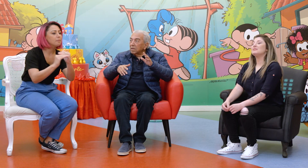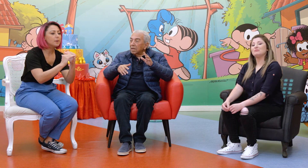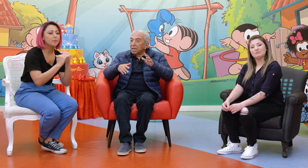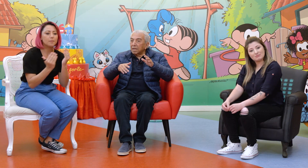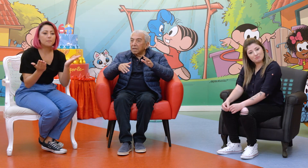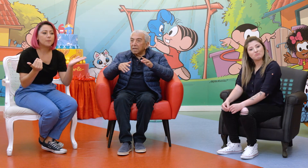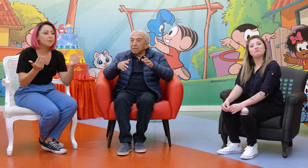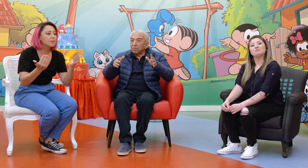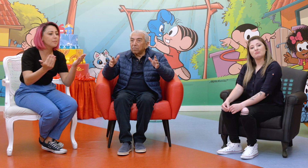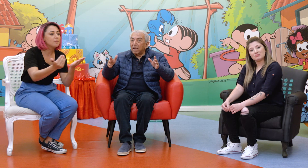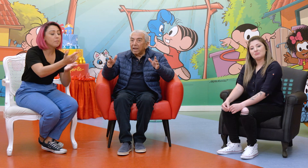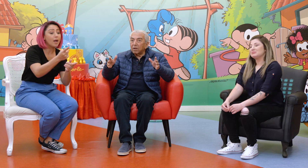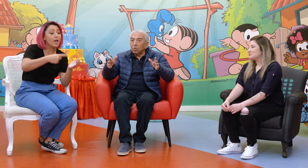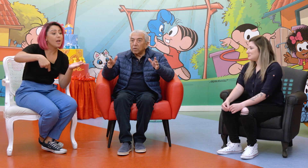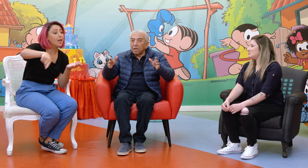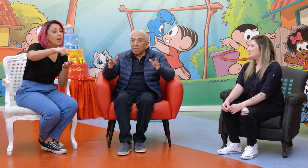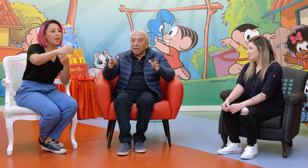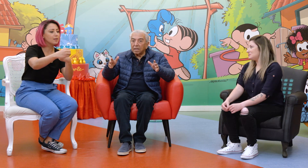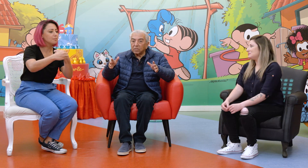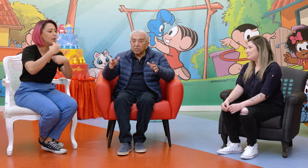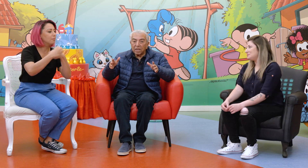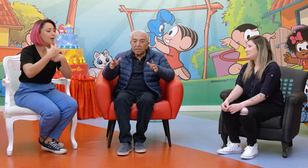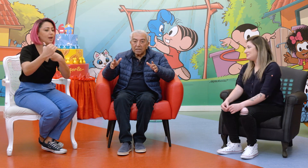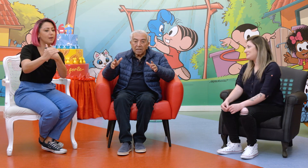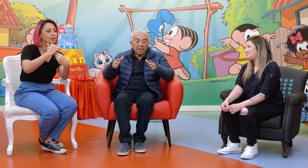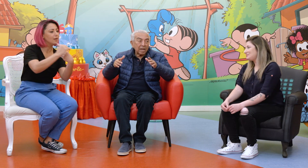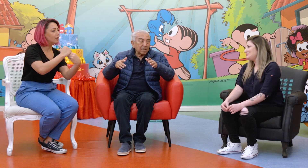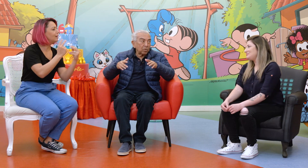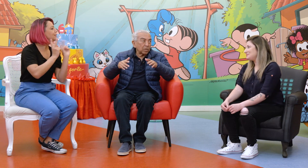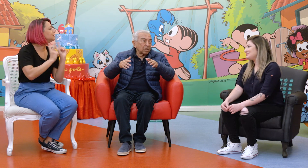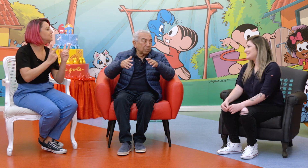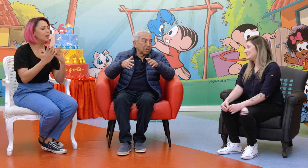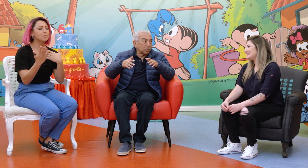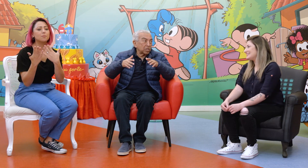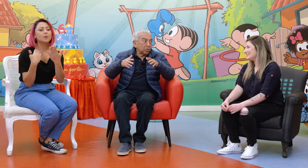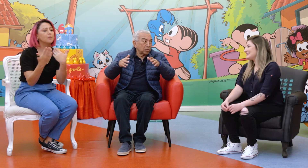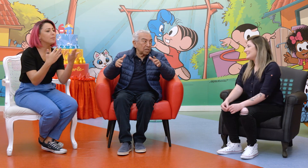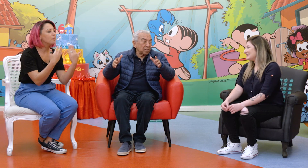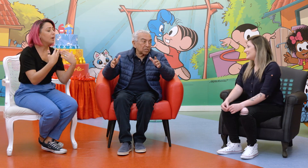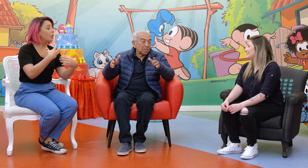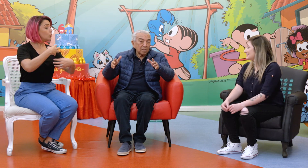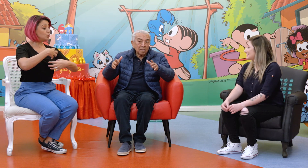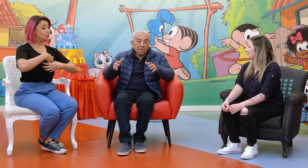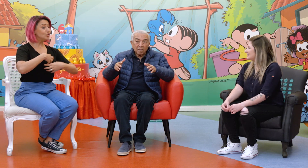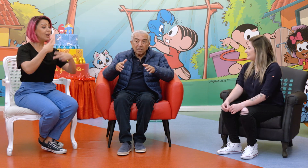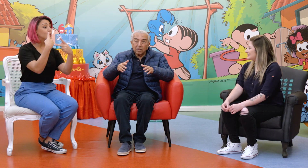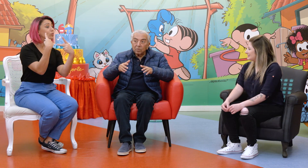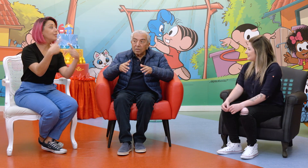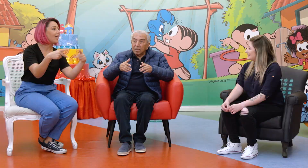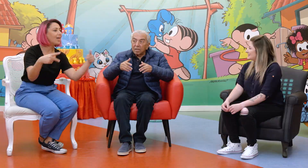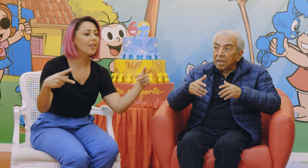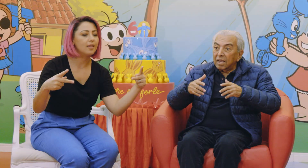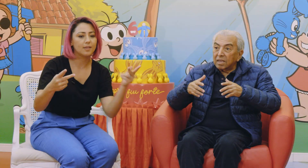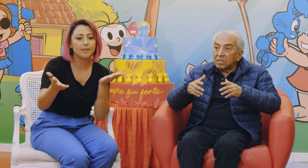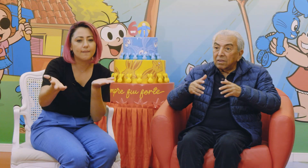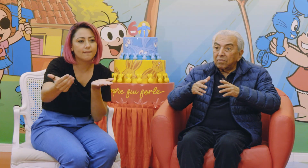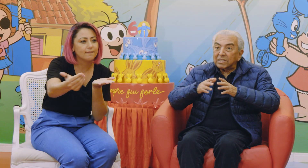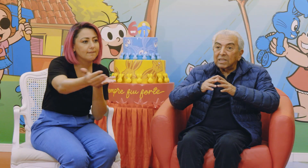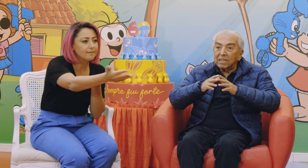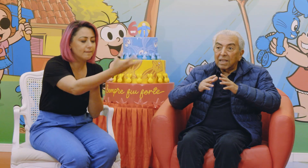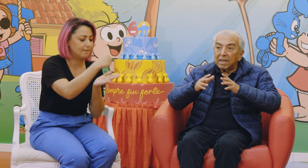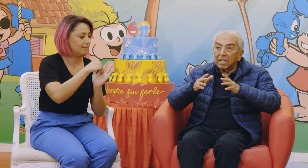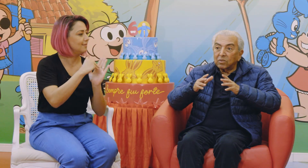livrinhos, falar com a criançada na língua também, do jeito deles. Então,